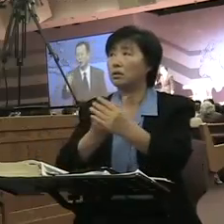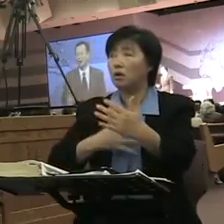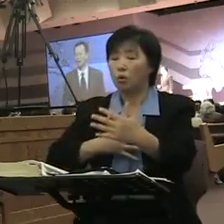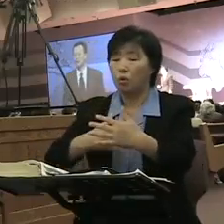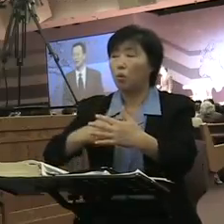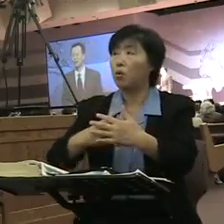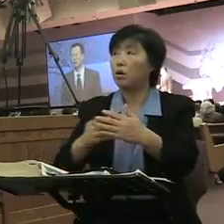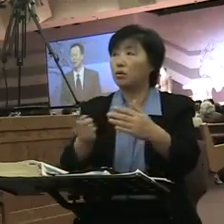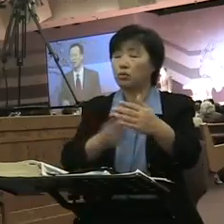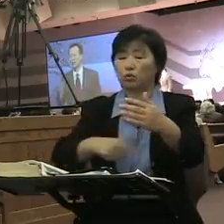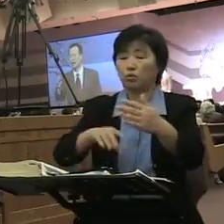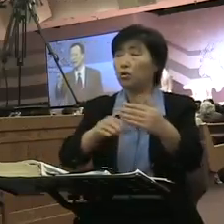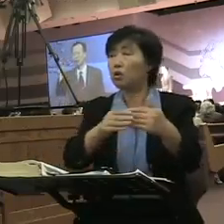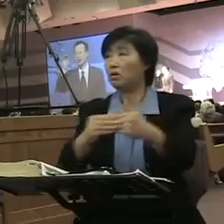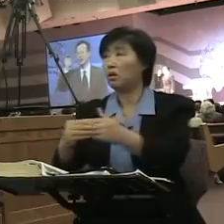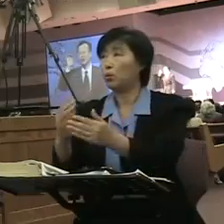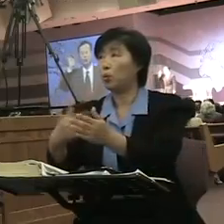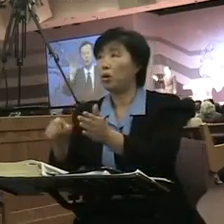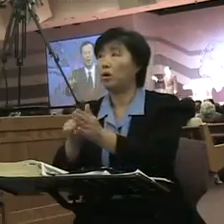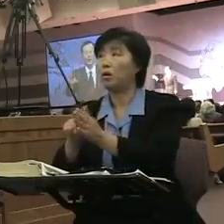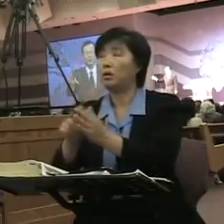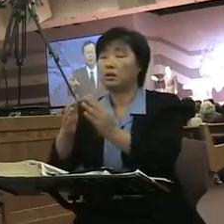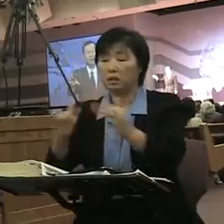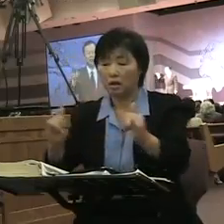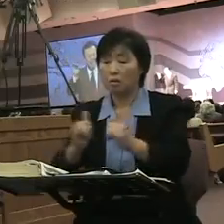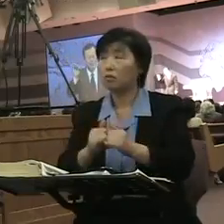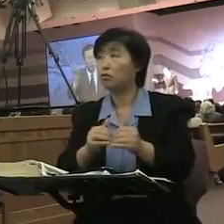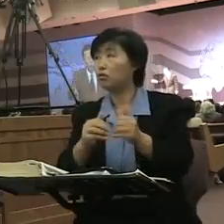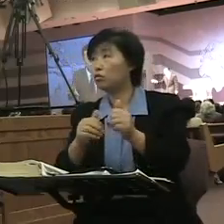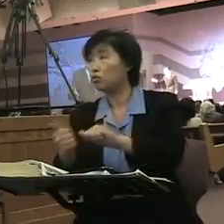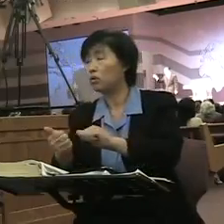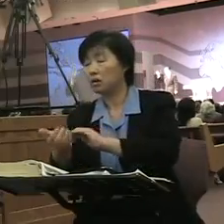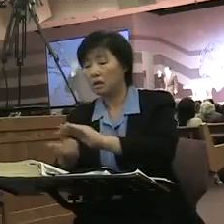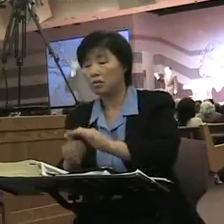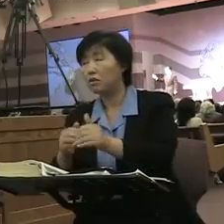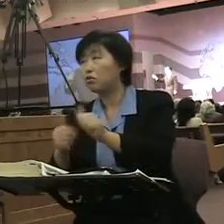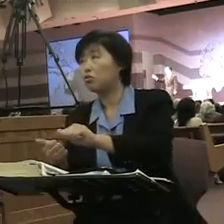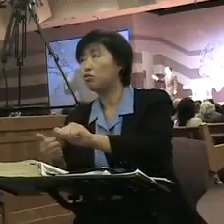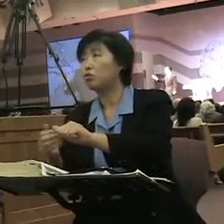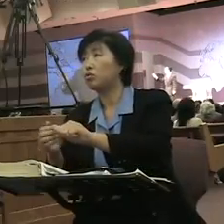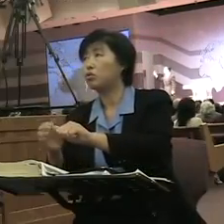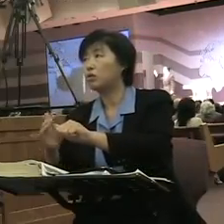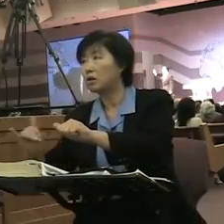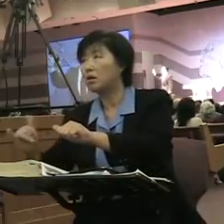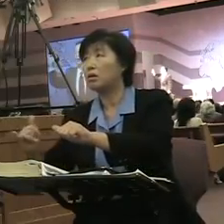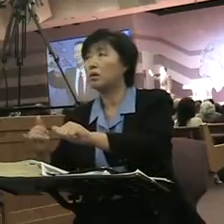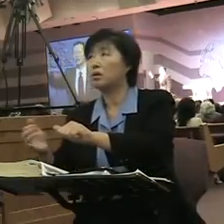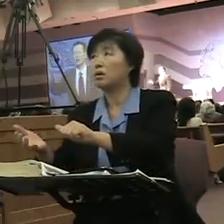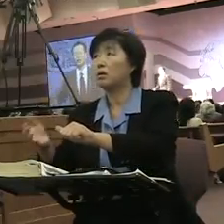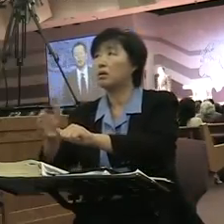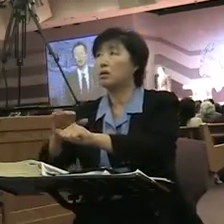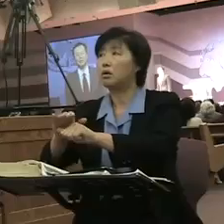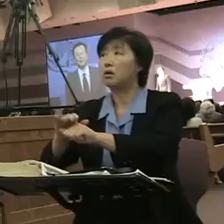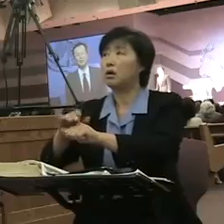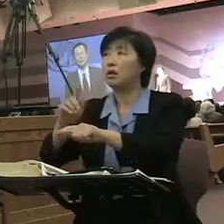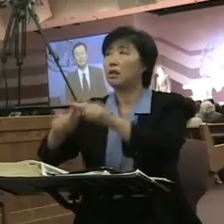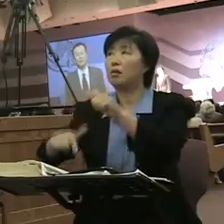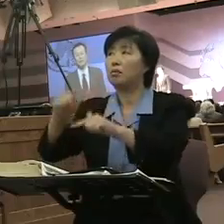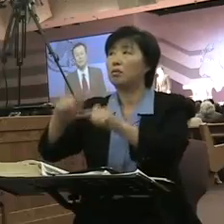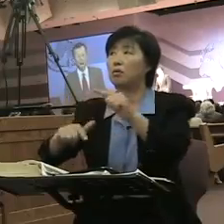속에 인도하기 위하여서 사람들 그 죽어가는 송장, 이미 죽은 송장 시신들을 나무에 매달았다고